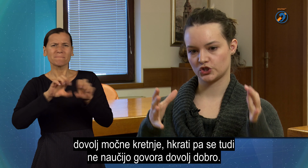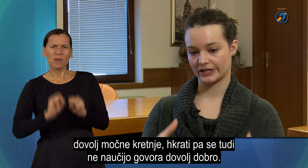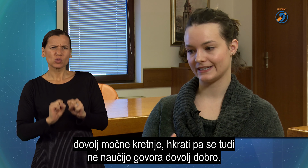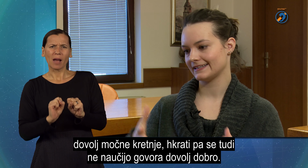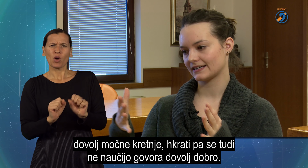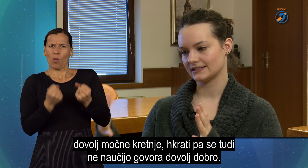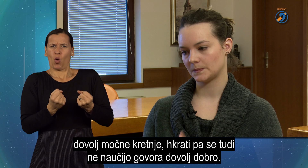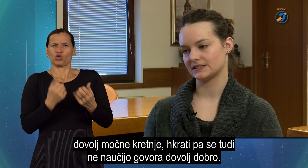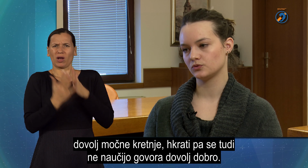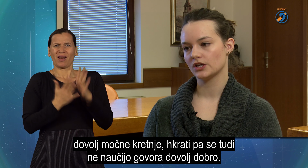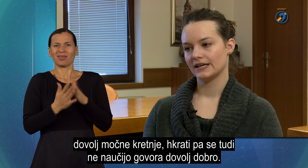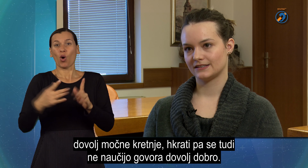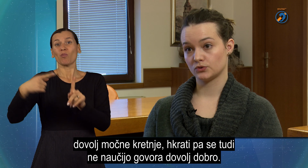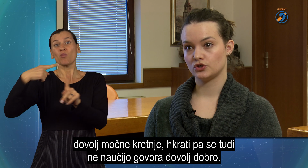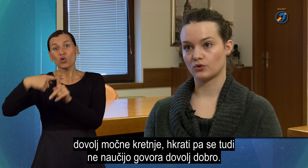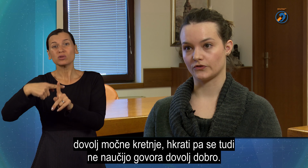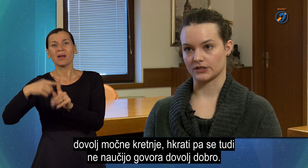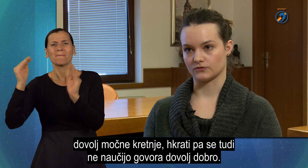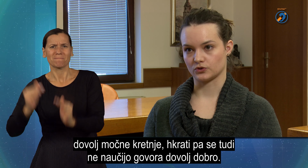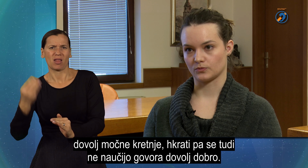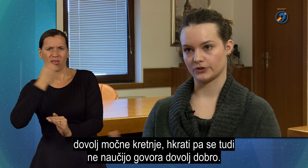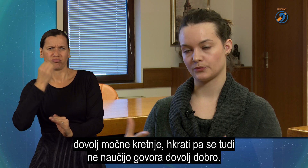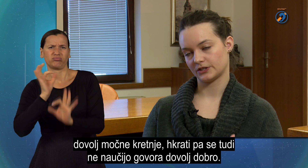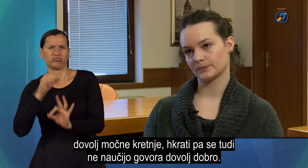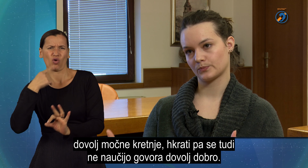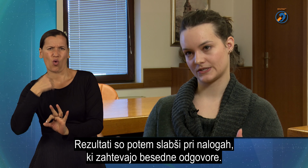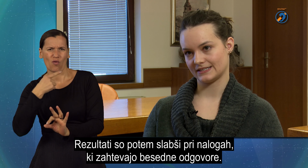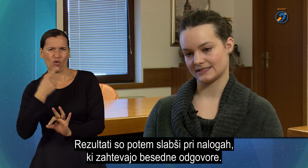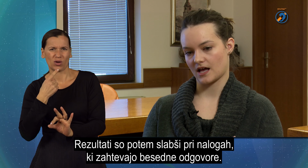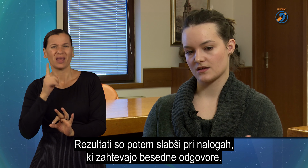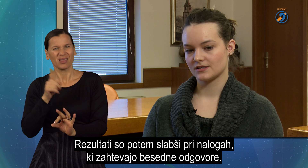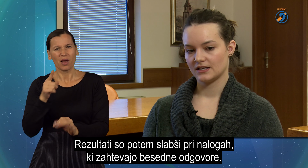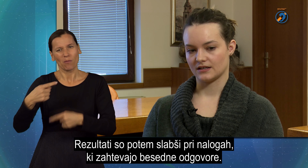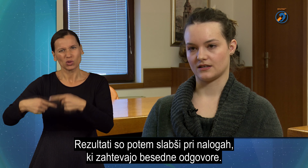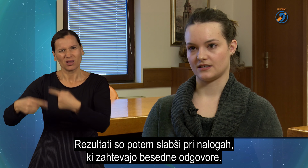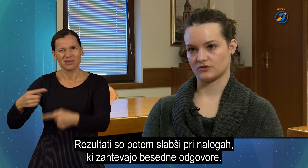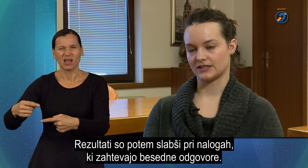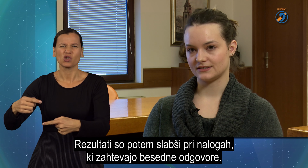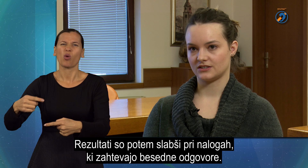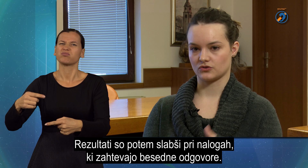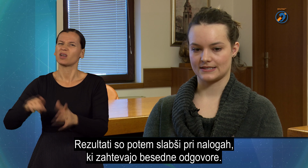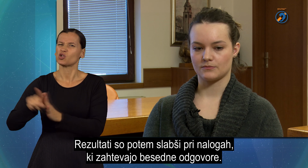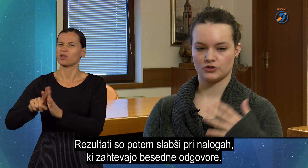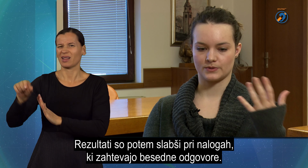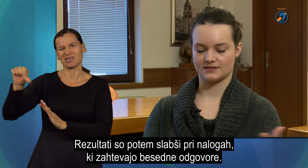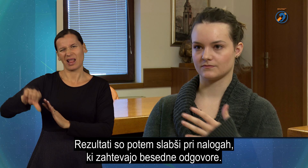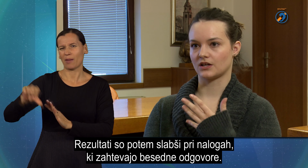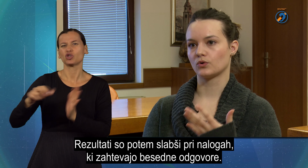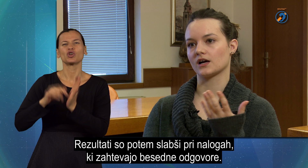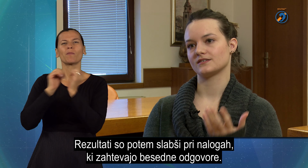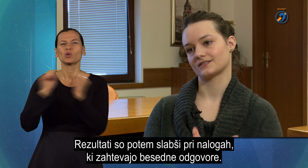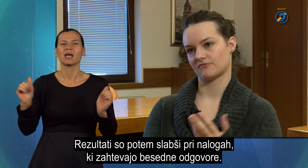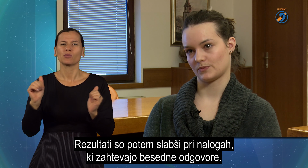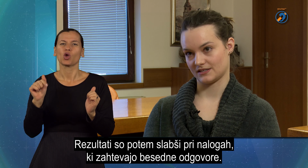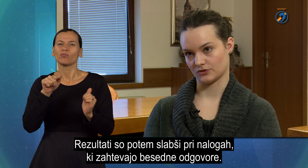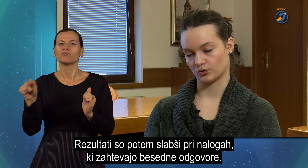dovolj močne kretnje, hkrati pa se tudi ne naučijo govora dovolj dobro in je potem posledica rezultati, ki so slabši, predvsem v